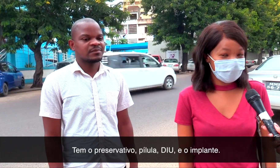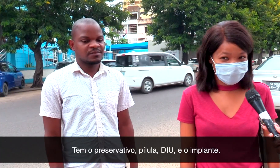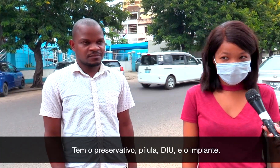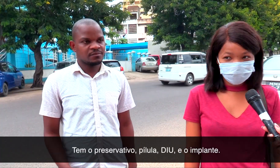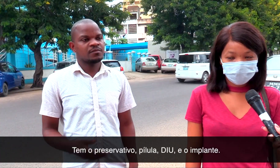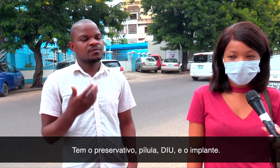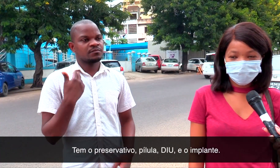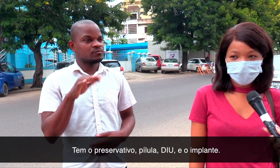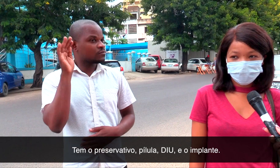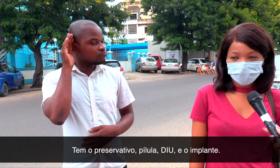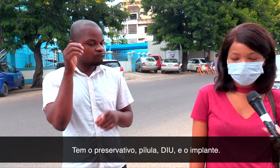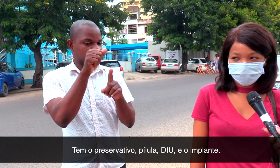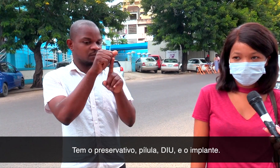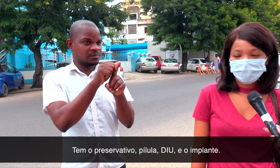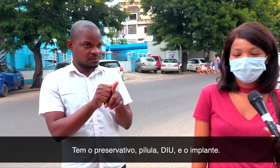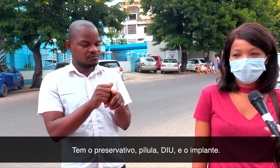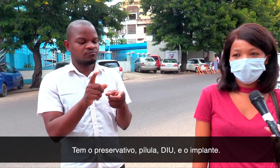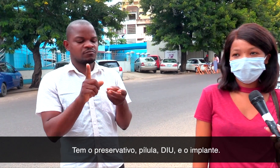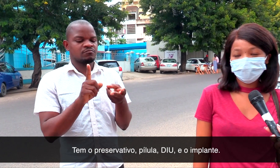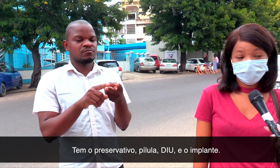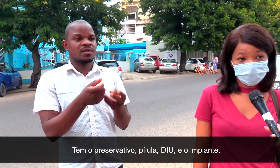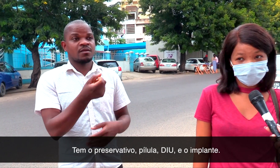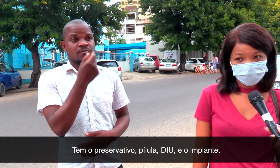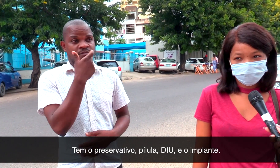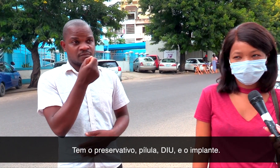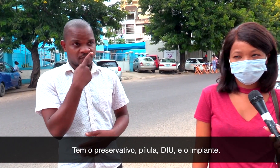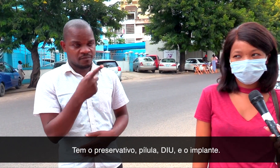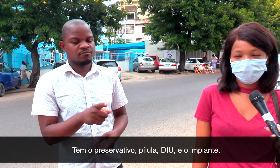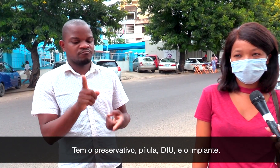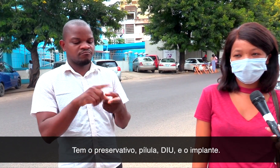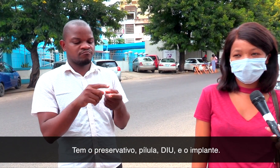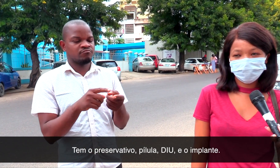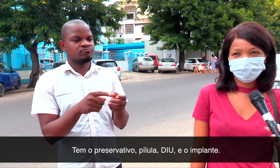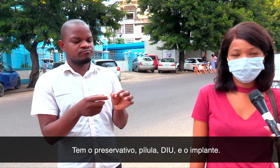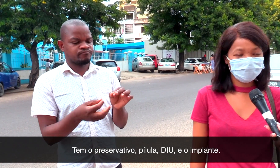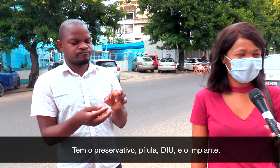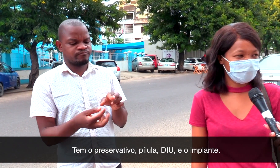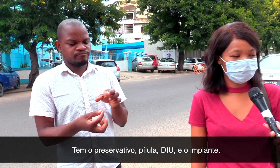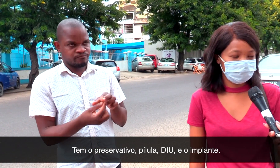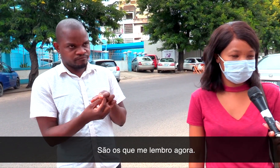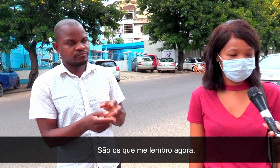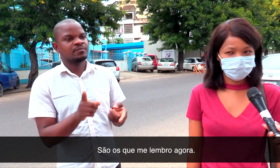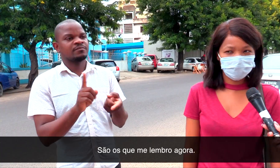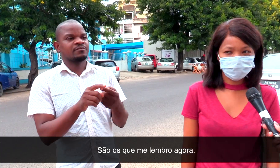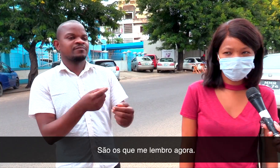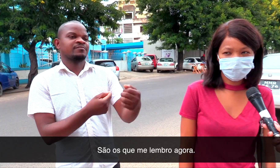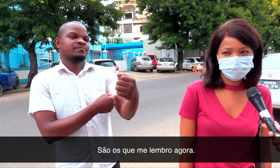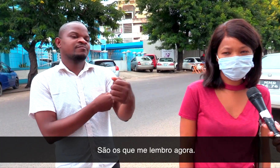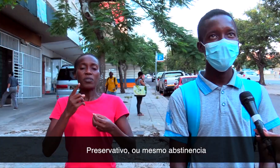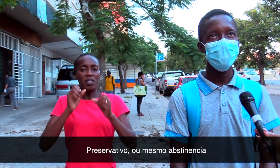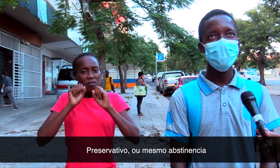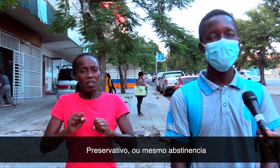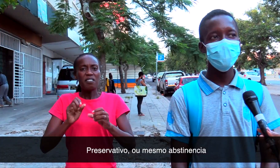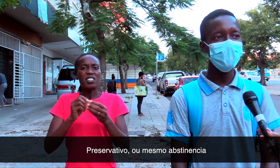a camisinha, a pílula, tem o DIU, tem o implante, são os que eu me lembro agora.